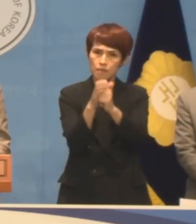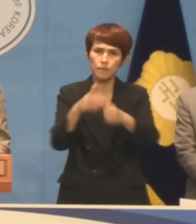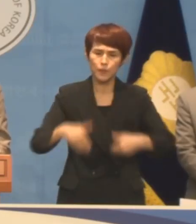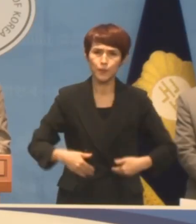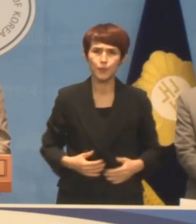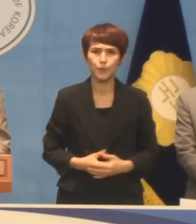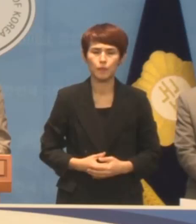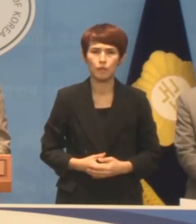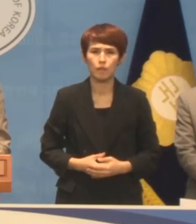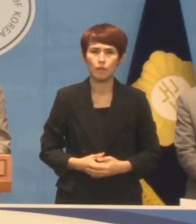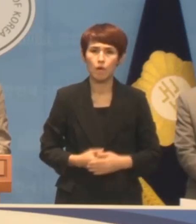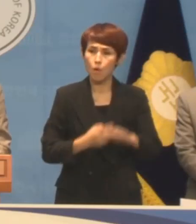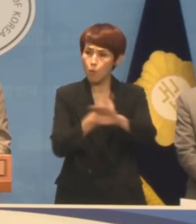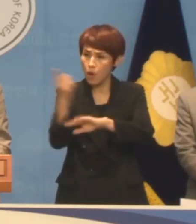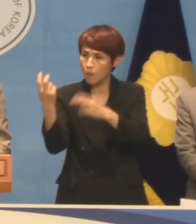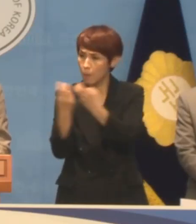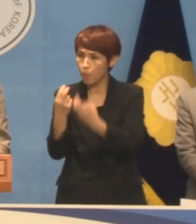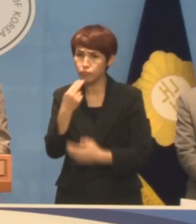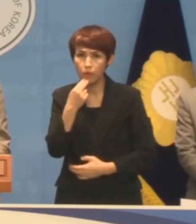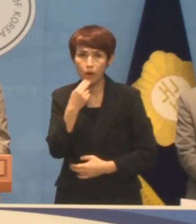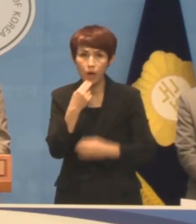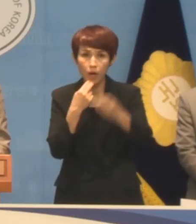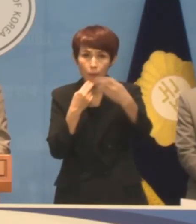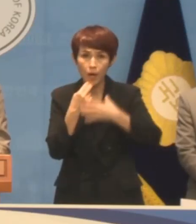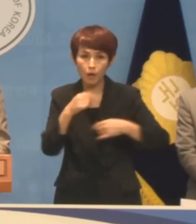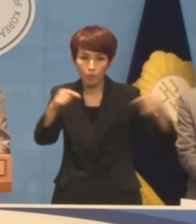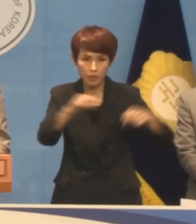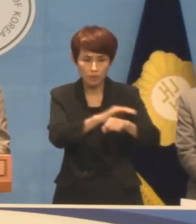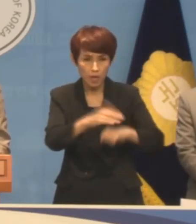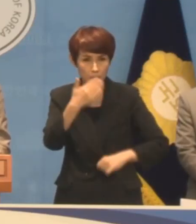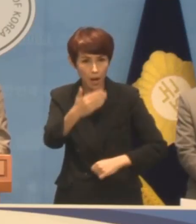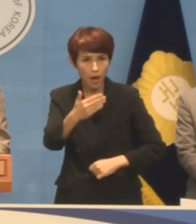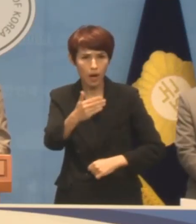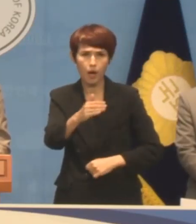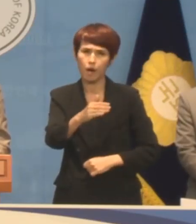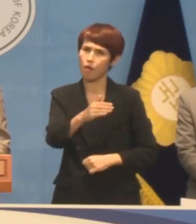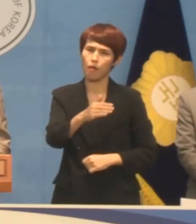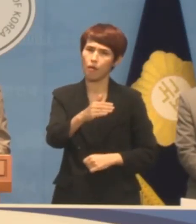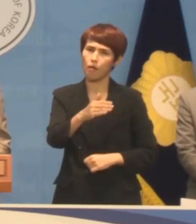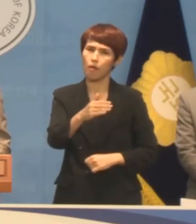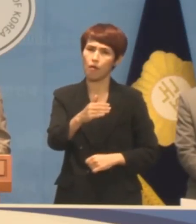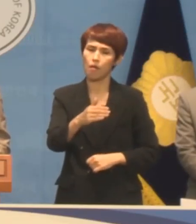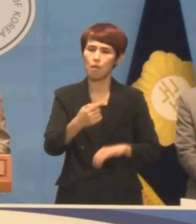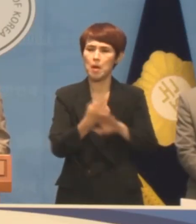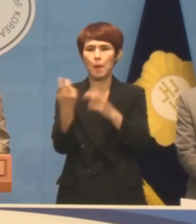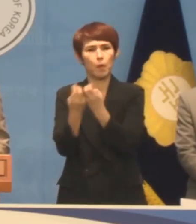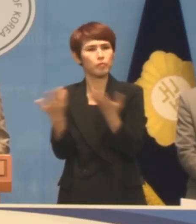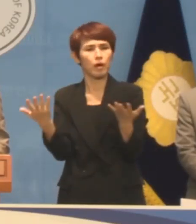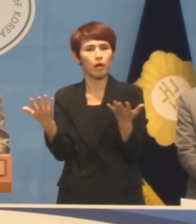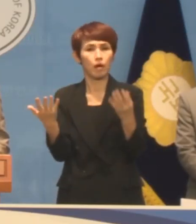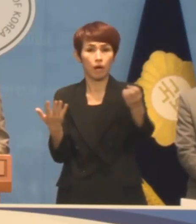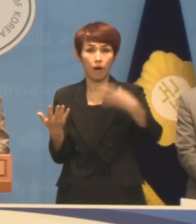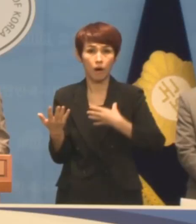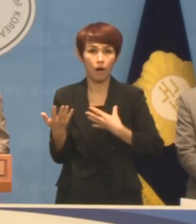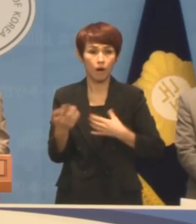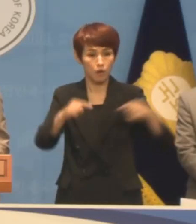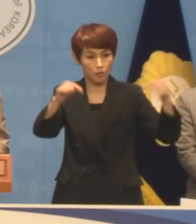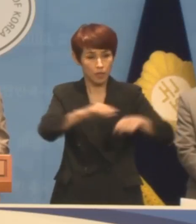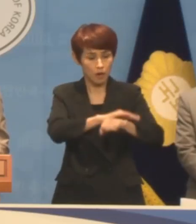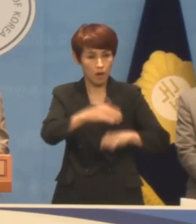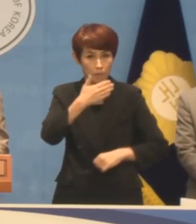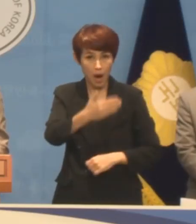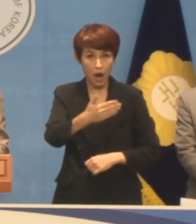합니다. 다른 방안이 없다고 말하면서 그 협상이 제대로 될 수가 다른 방안이 없다라고 말하면 그 협상이